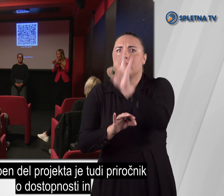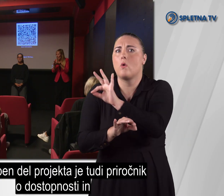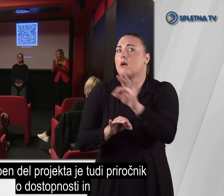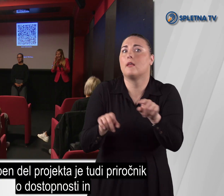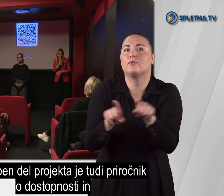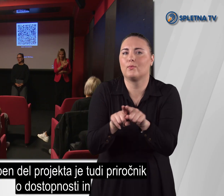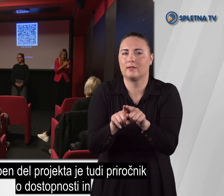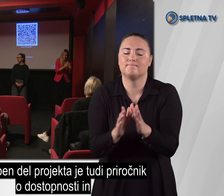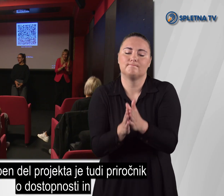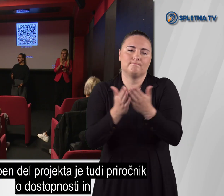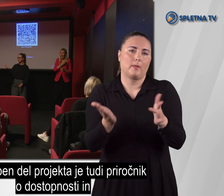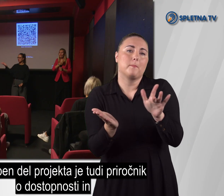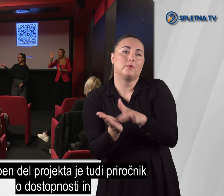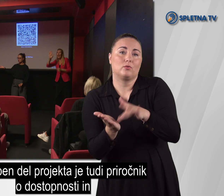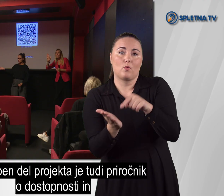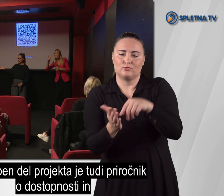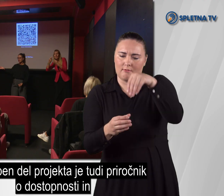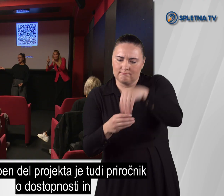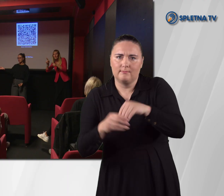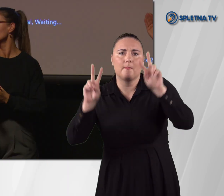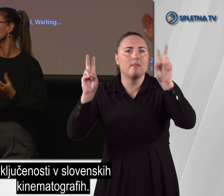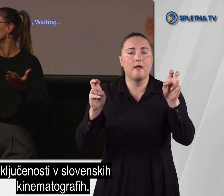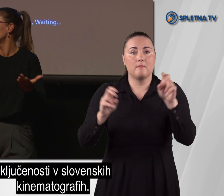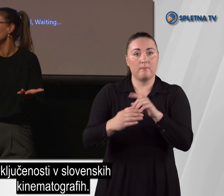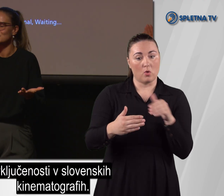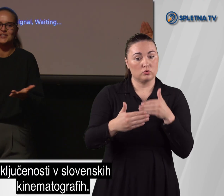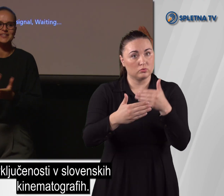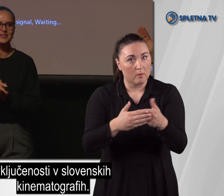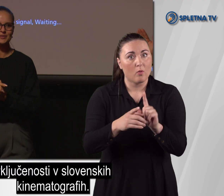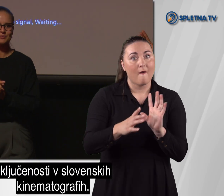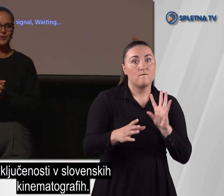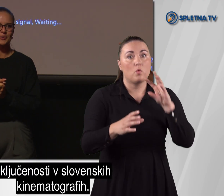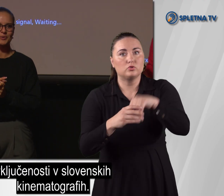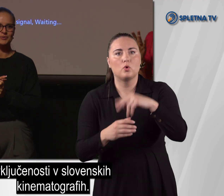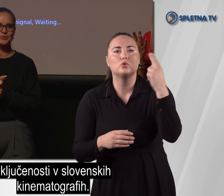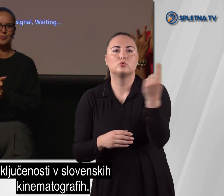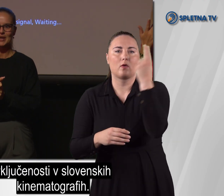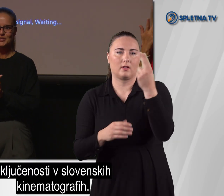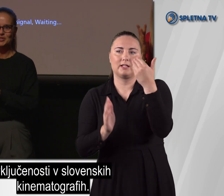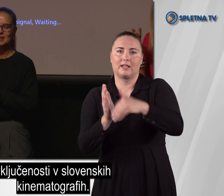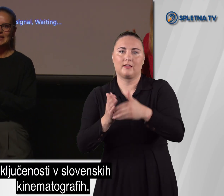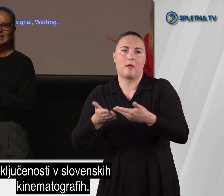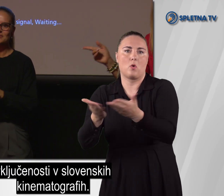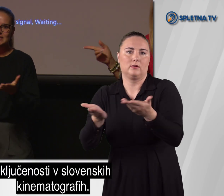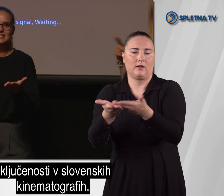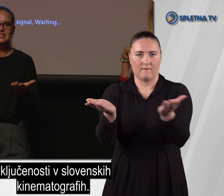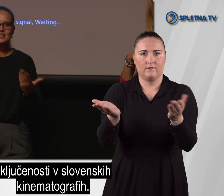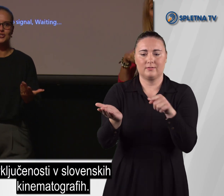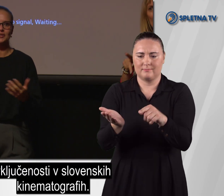Pomemben del projekta je tudi priročnik o dostopnosti in vključenosti v slovenskih kinematografih.